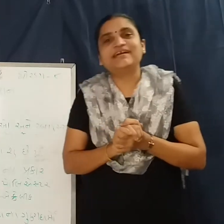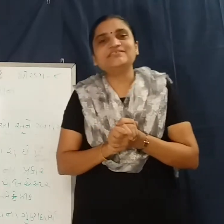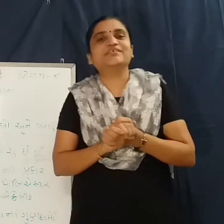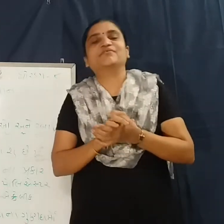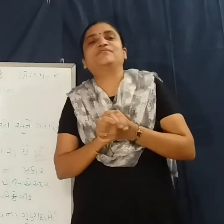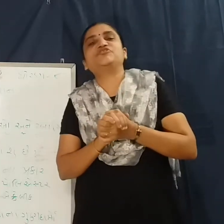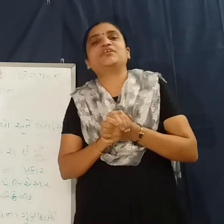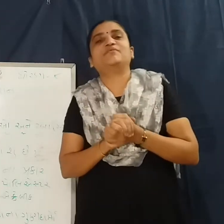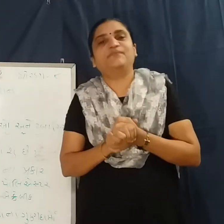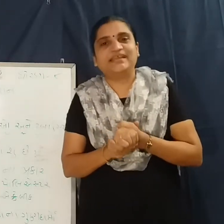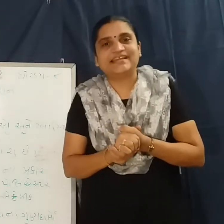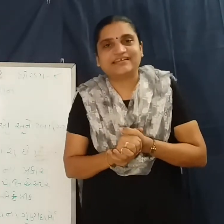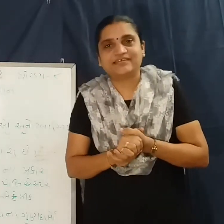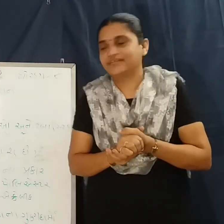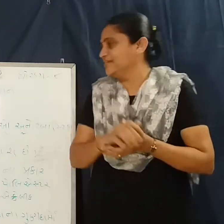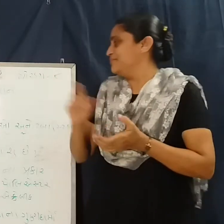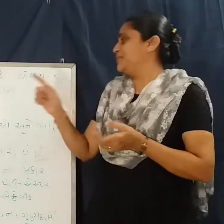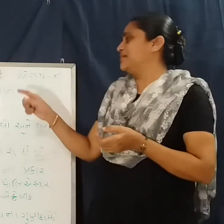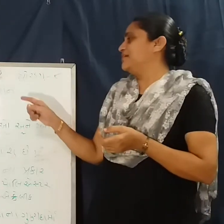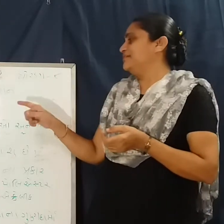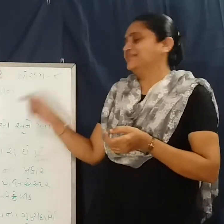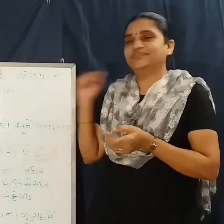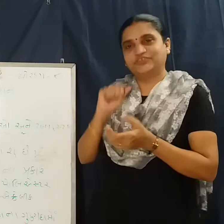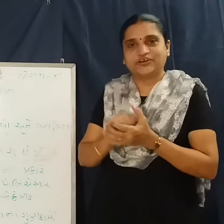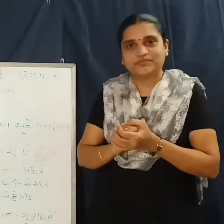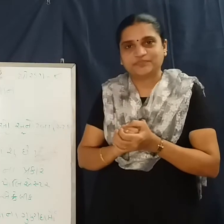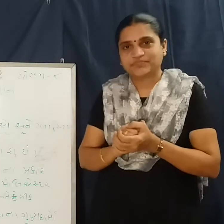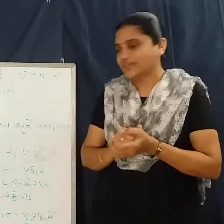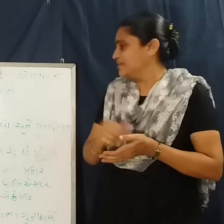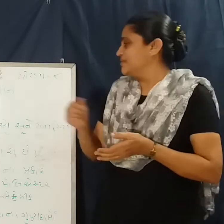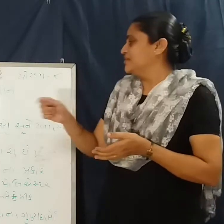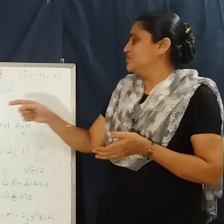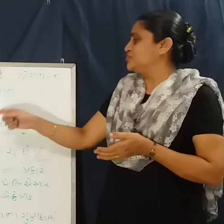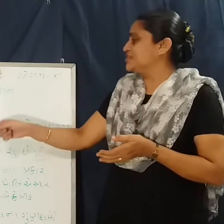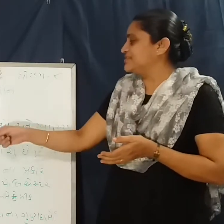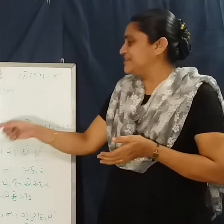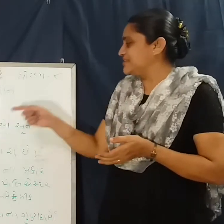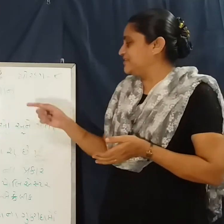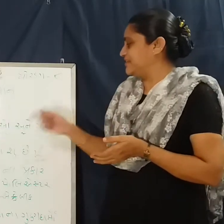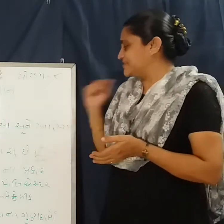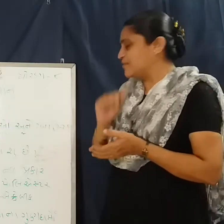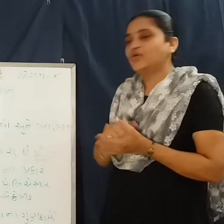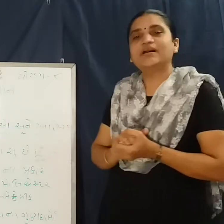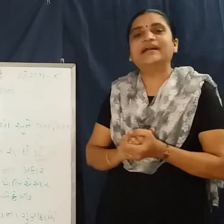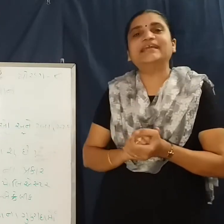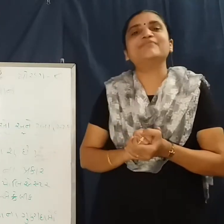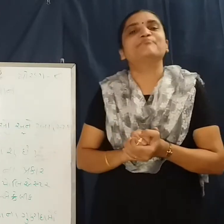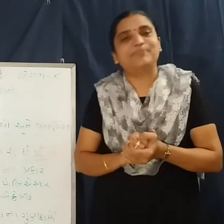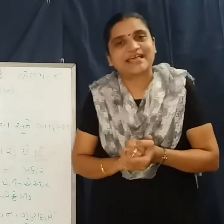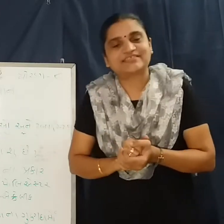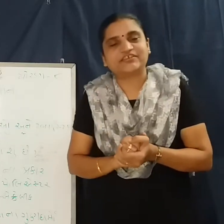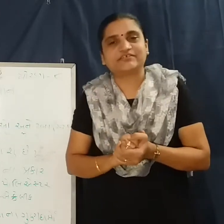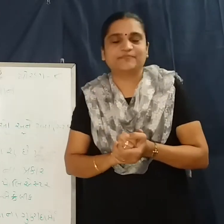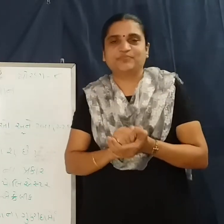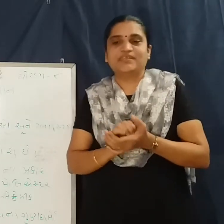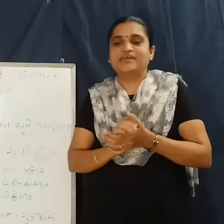दोरणाट विषय विज्ञान प्रकरण त्रण संश्लेषित रेसाओ अने प्लास्टिक।